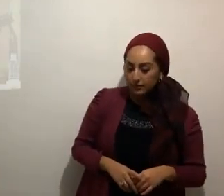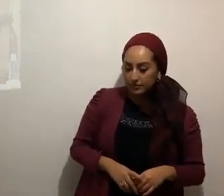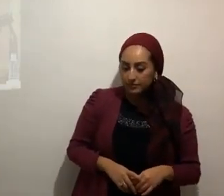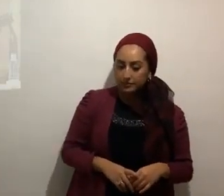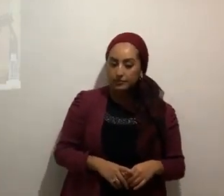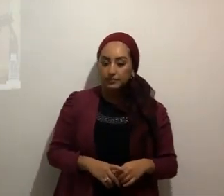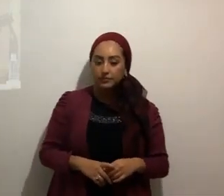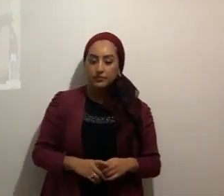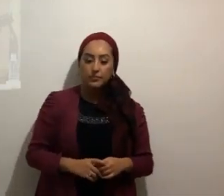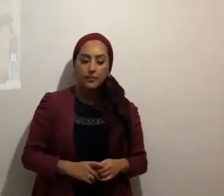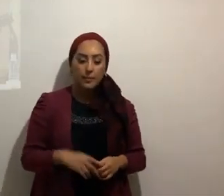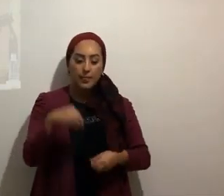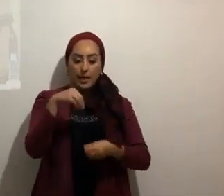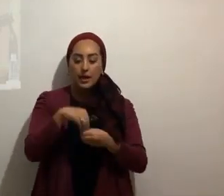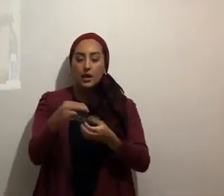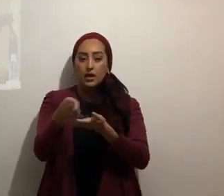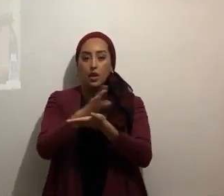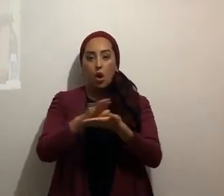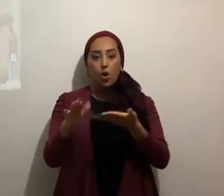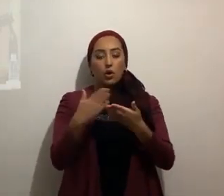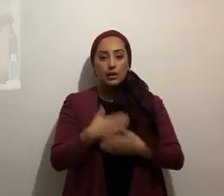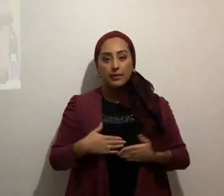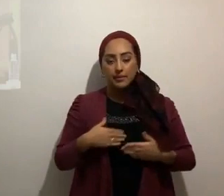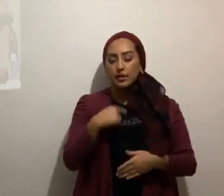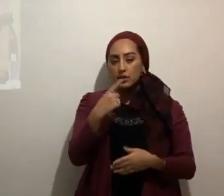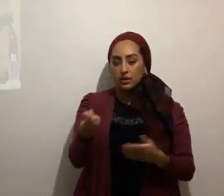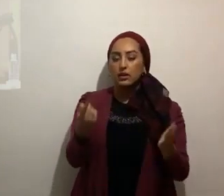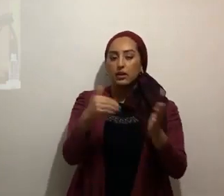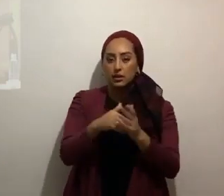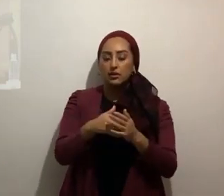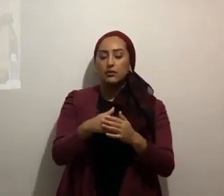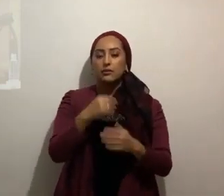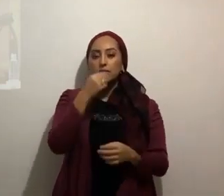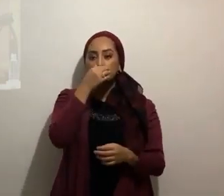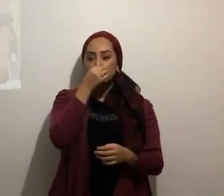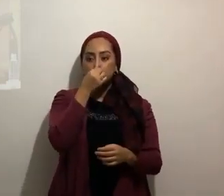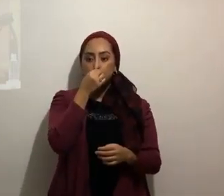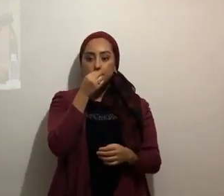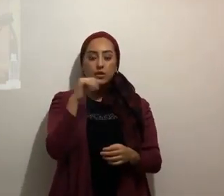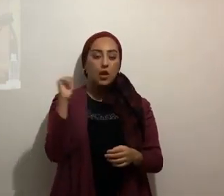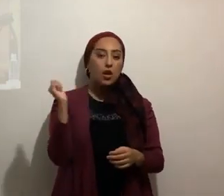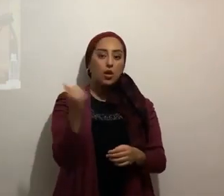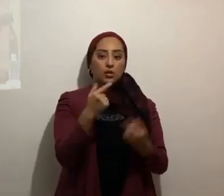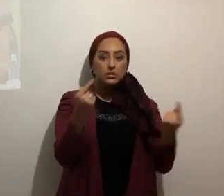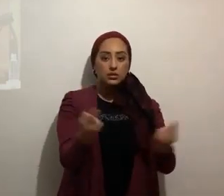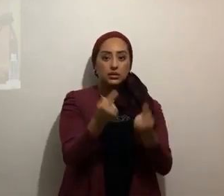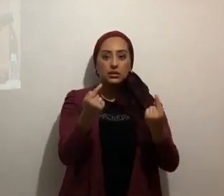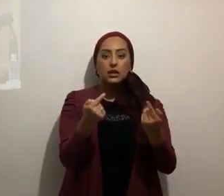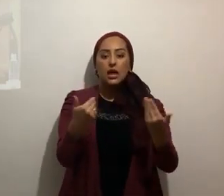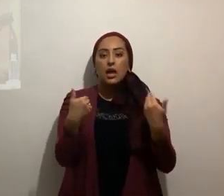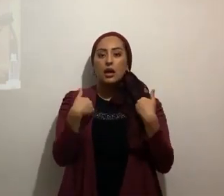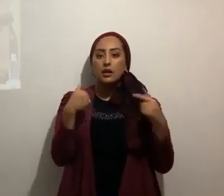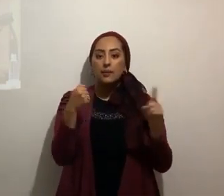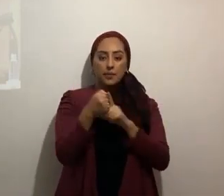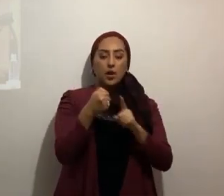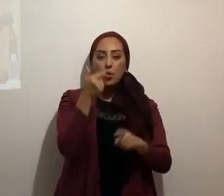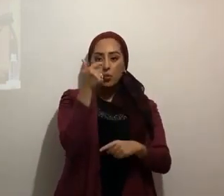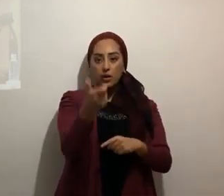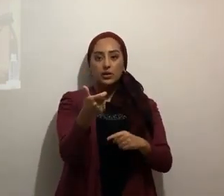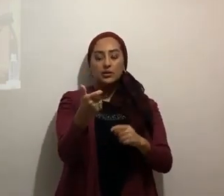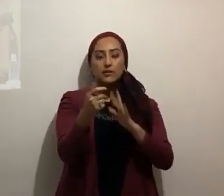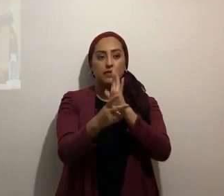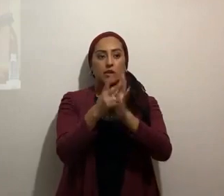aunque sea en un placer K2, repito esto, quiero que quede bien grabado, todo pecado tiene consecuencias. Busca el tema,